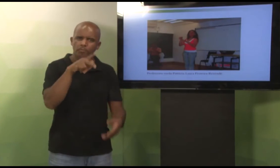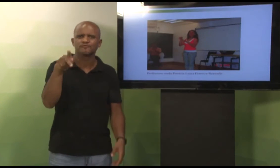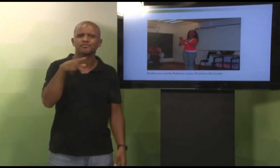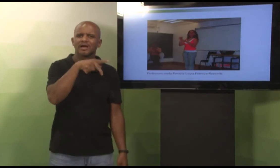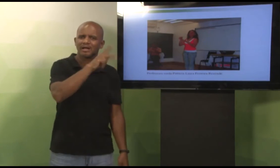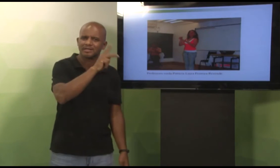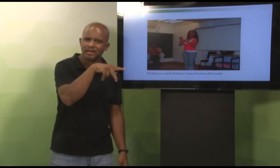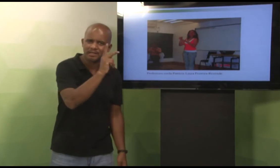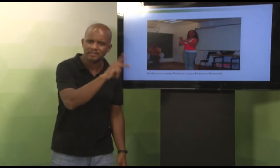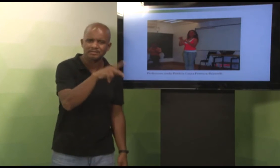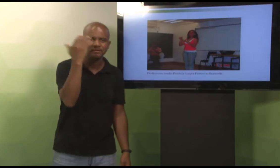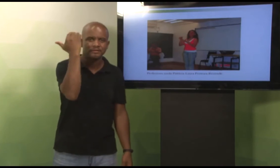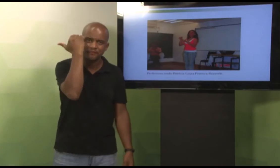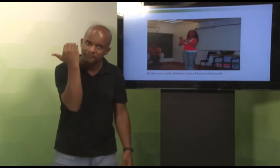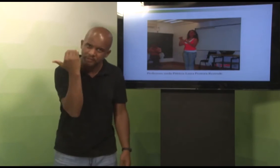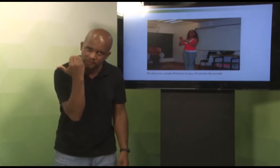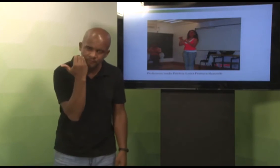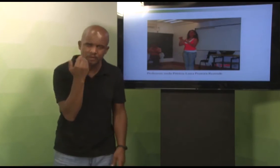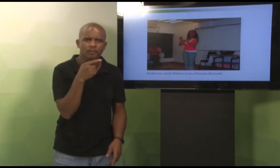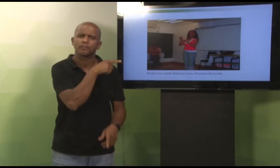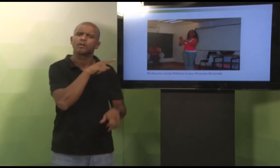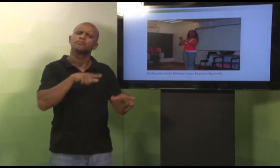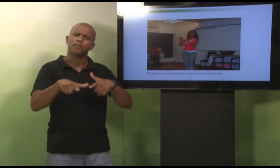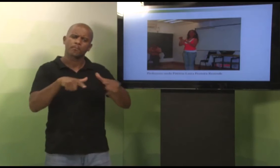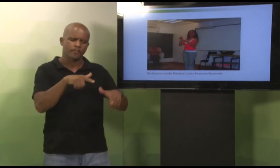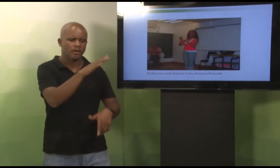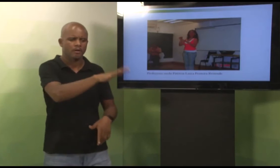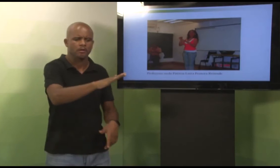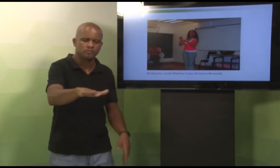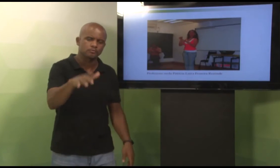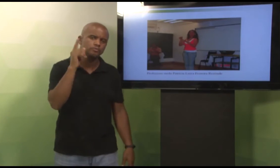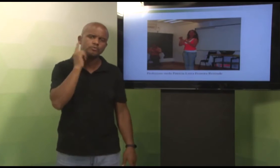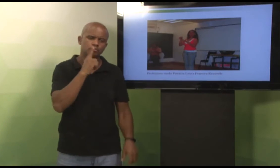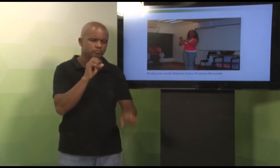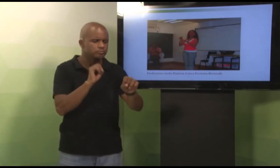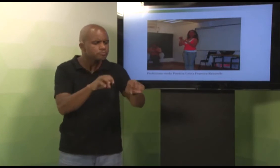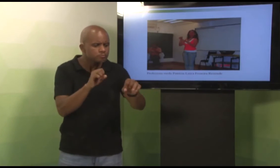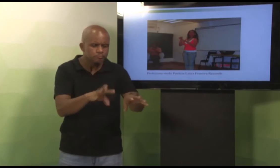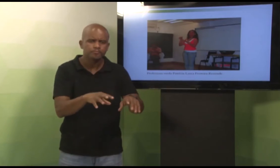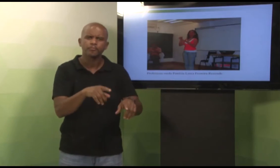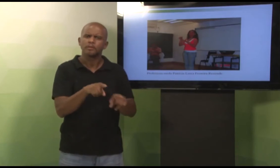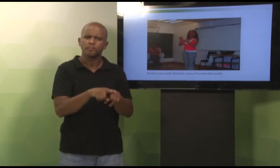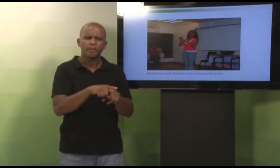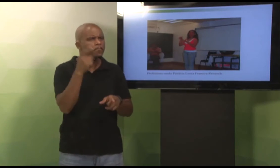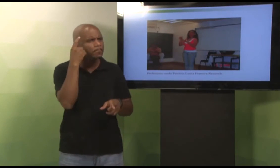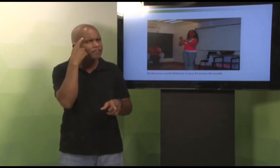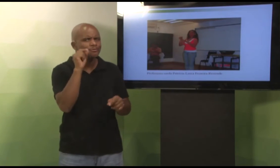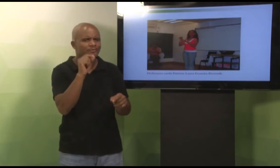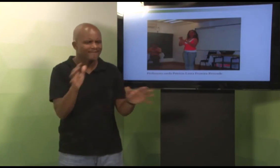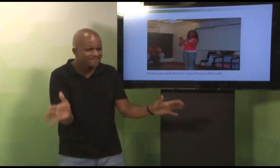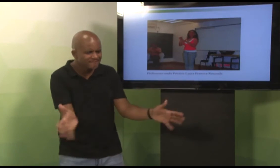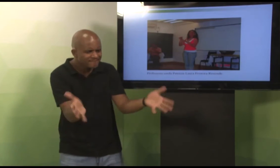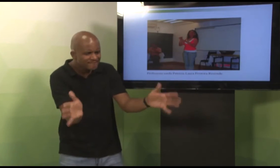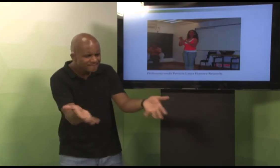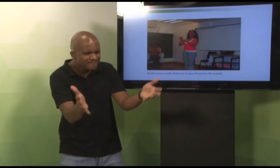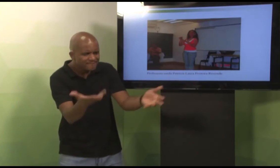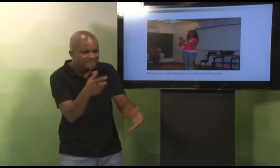assim como Karen e Flaviane, desenvolvem um trabalho com crianças surdas, no ensino, no estímulo